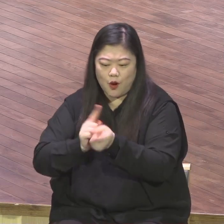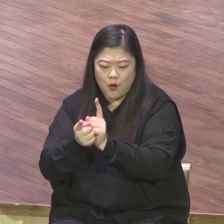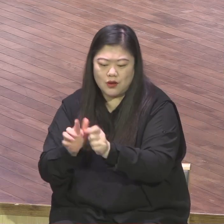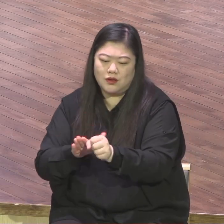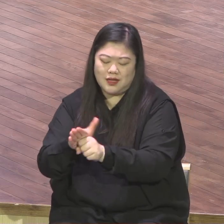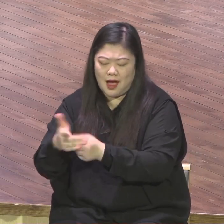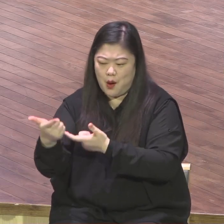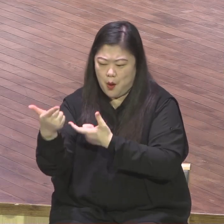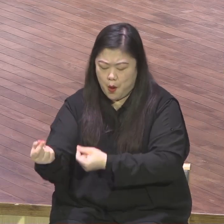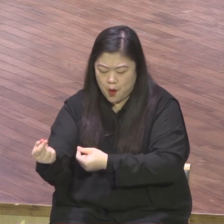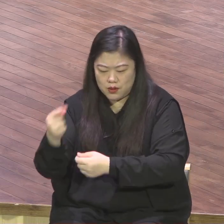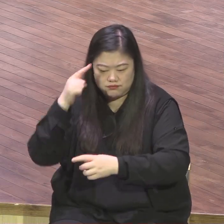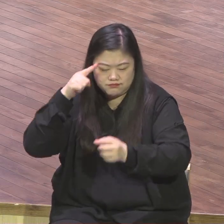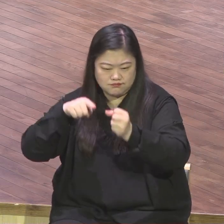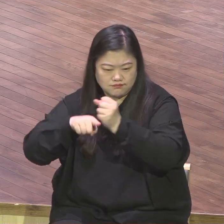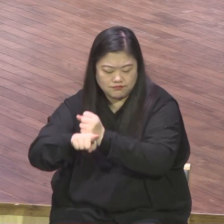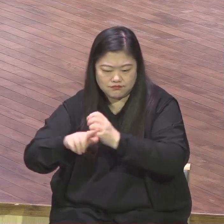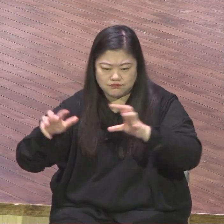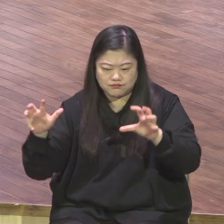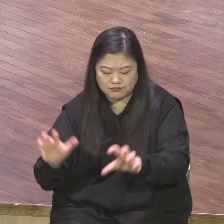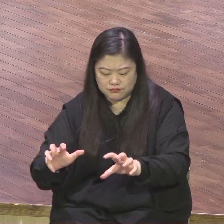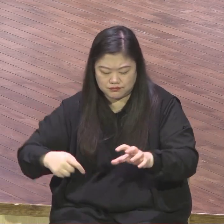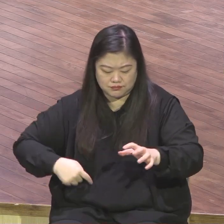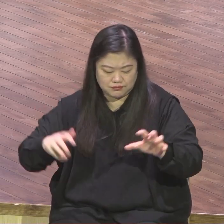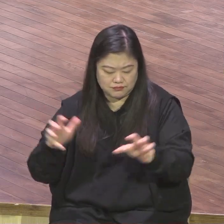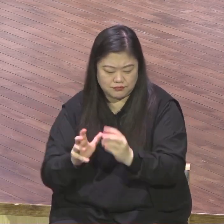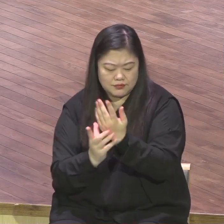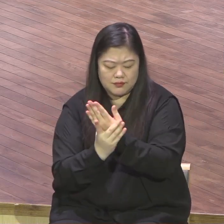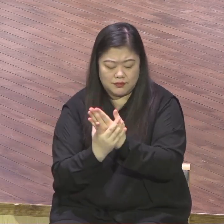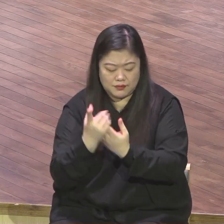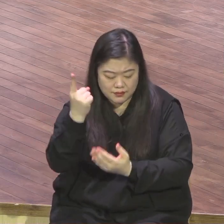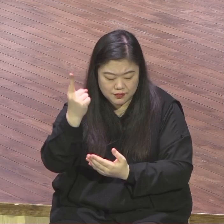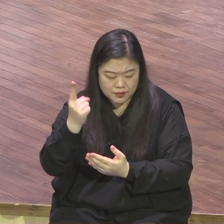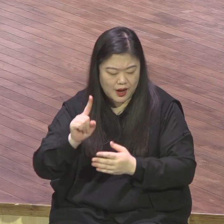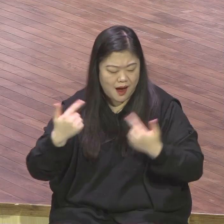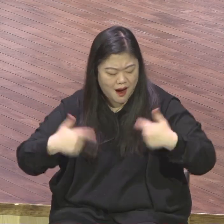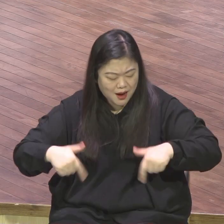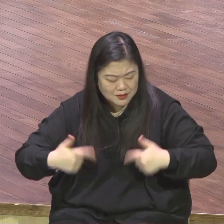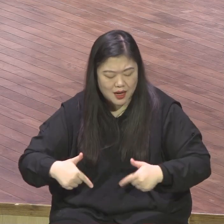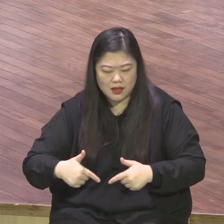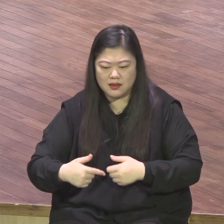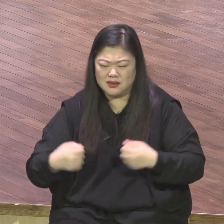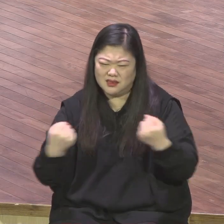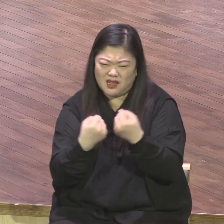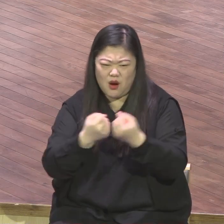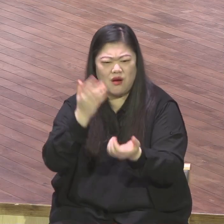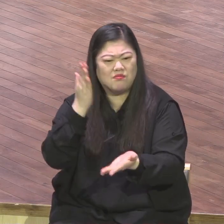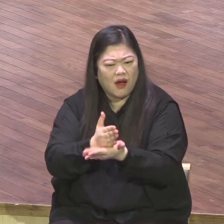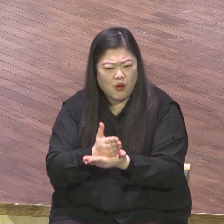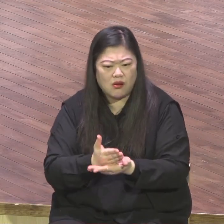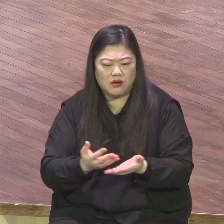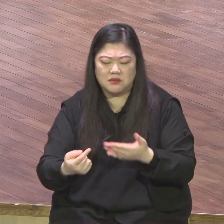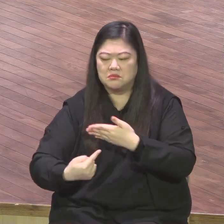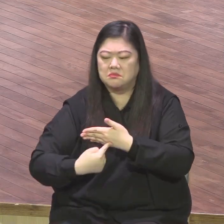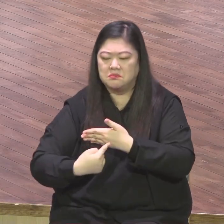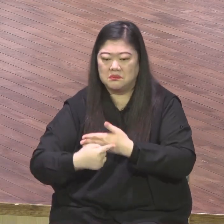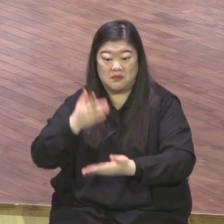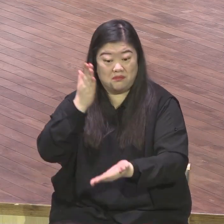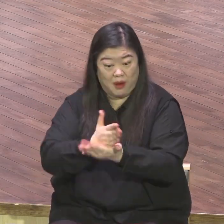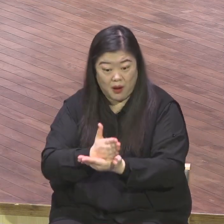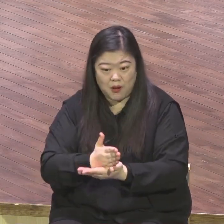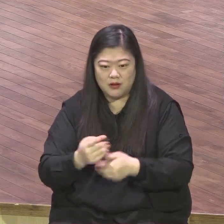가지고 뜻을 합하며 한 마음을 품어 아무 일이든지 다툼이나 허용으로 하지 말고 오직 겸손한